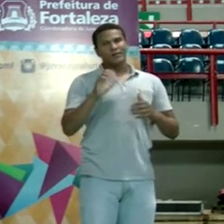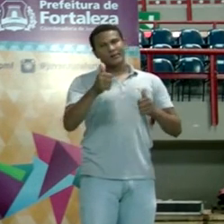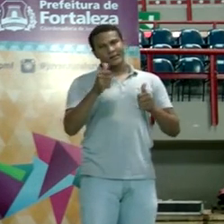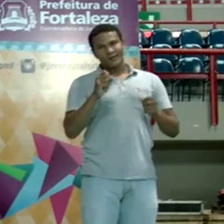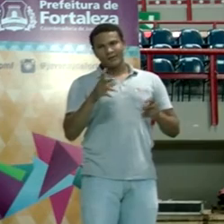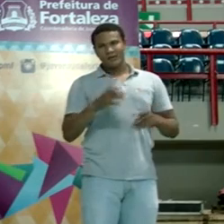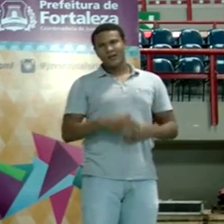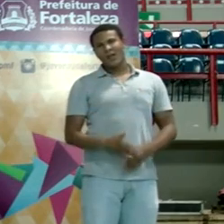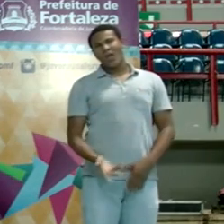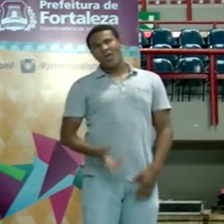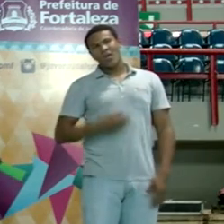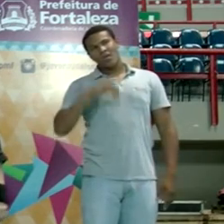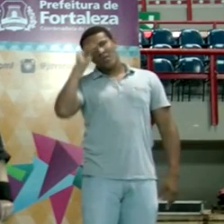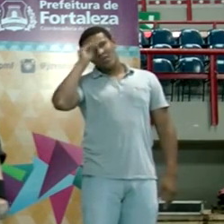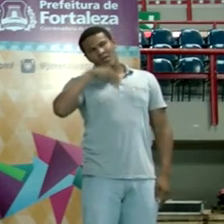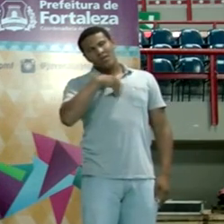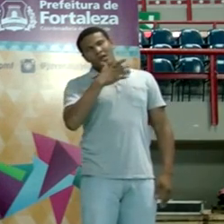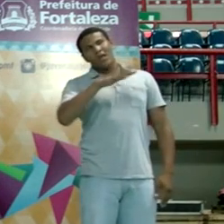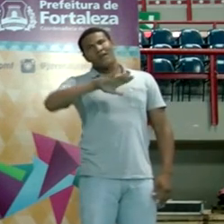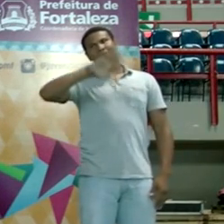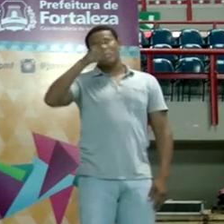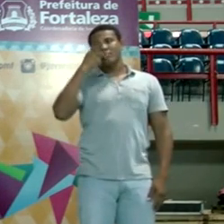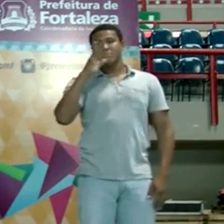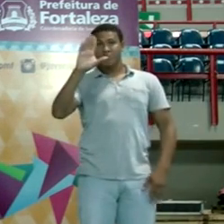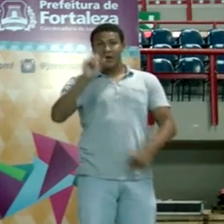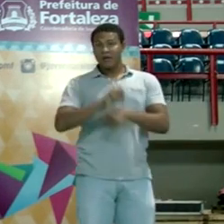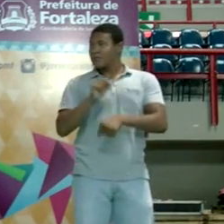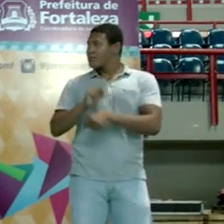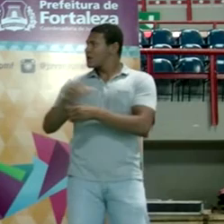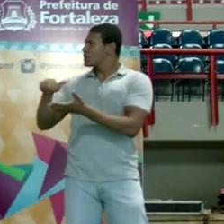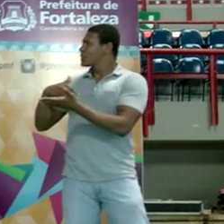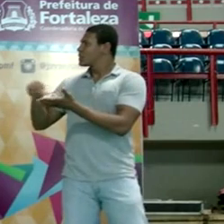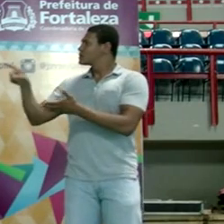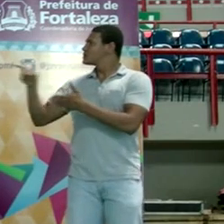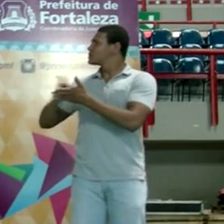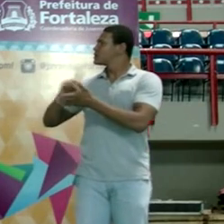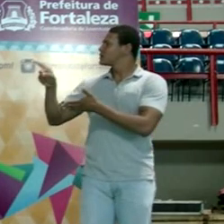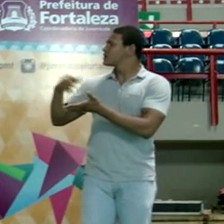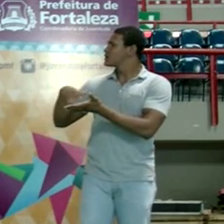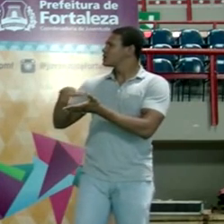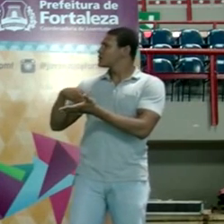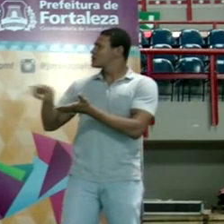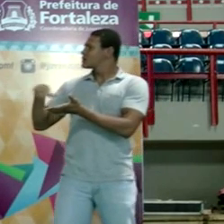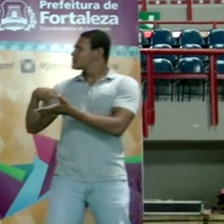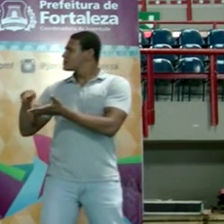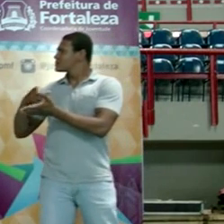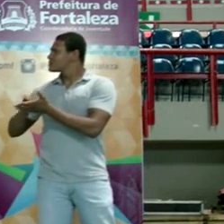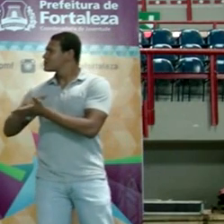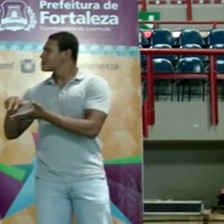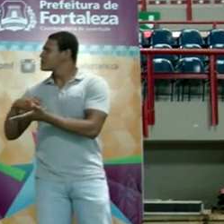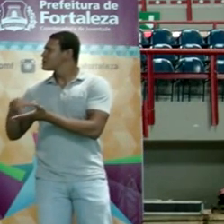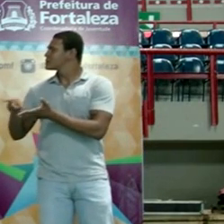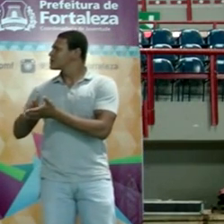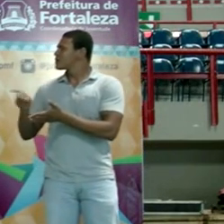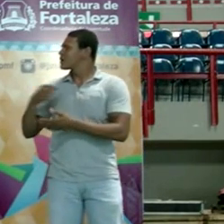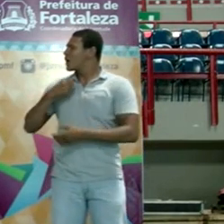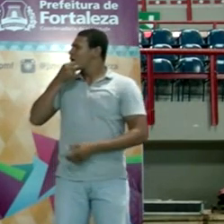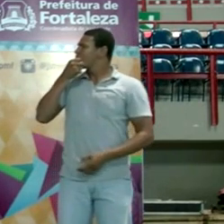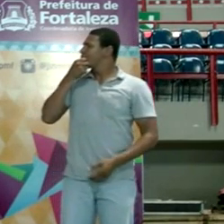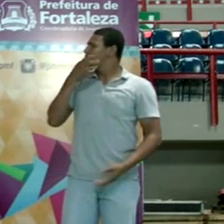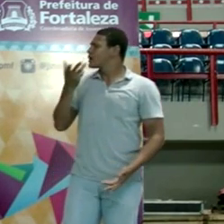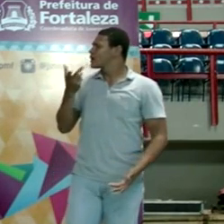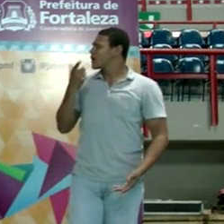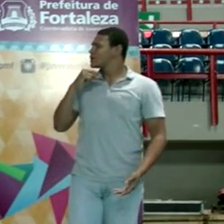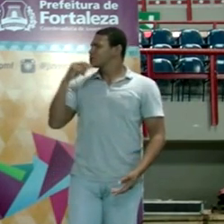Ciliano, eu não estou afim de participar. Peraí que eu vou já dançar aqui um pouquinho. Como é o nome daquela música ali, Bad Blood? Quem é que canta aquilo ali? Quem é que canta aquela música ali, meu